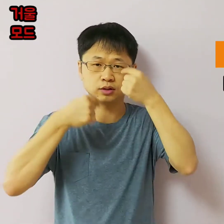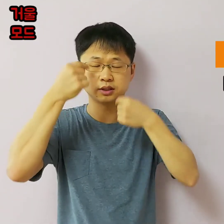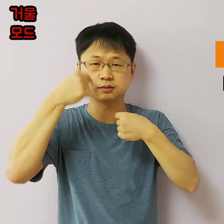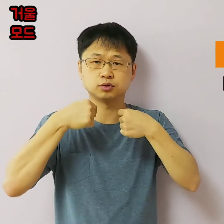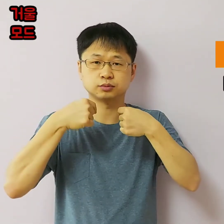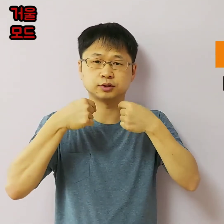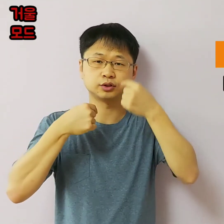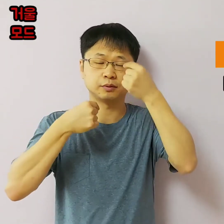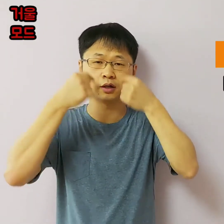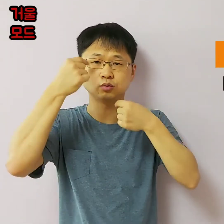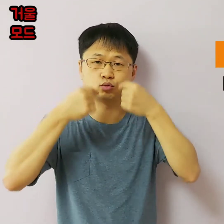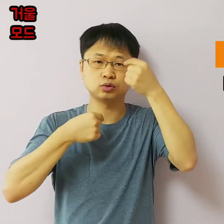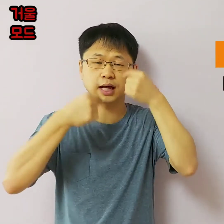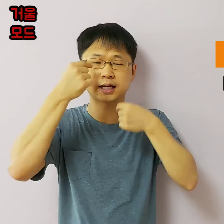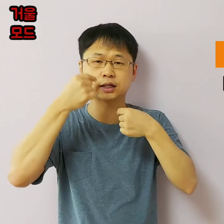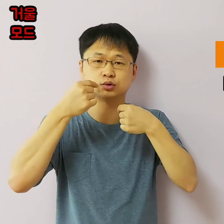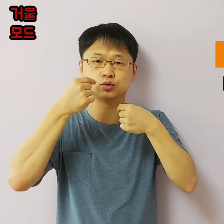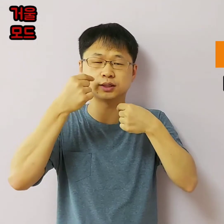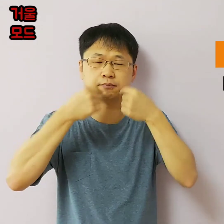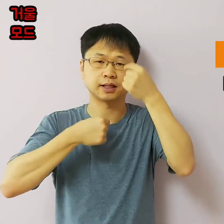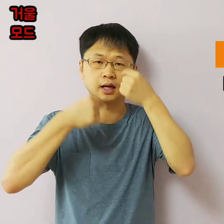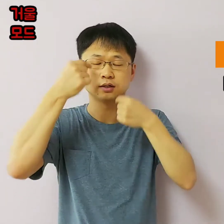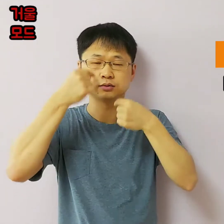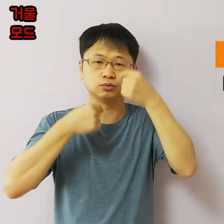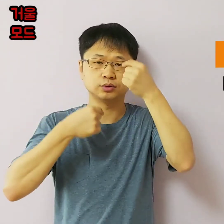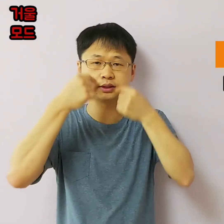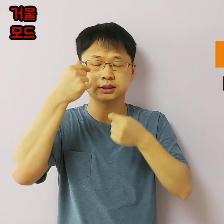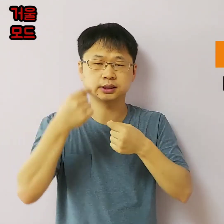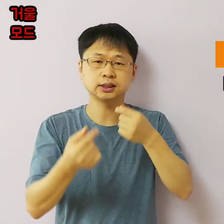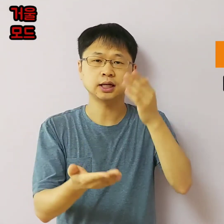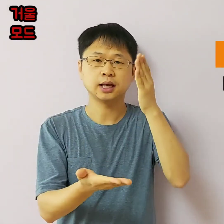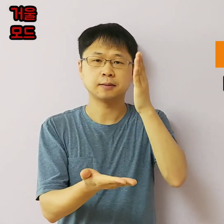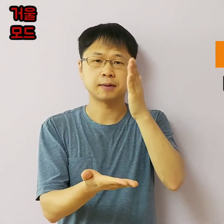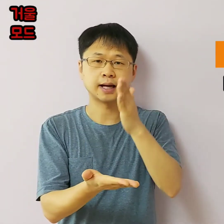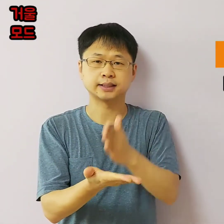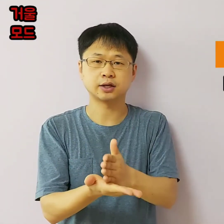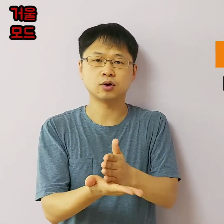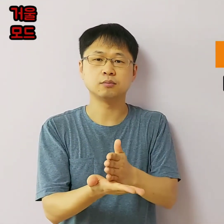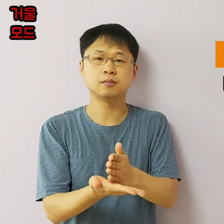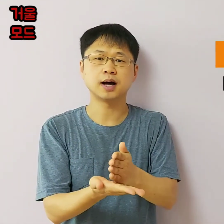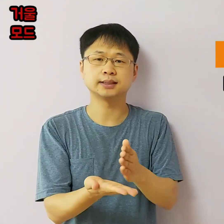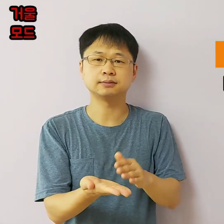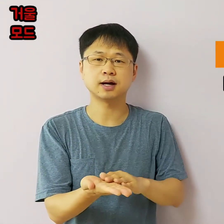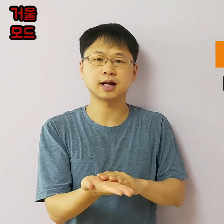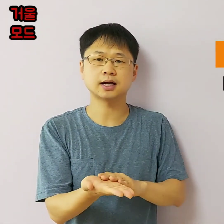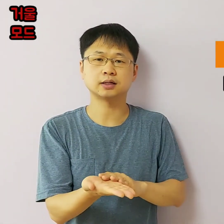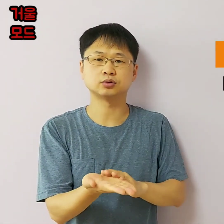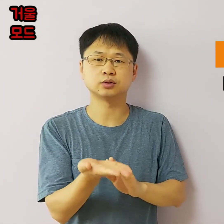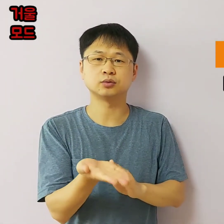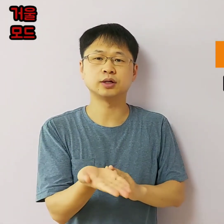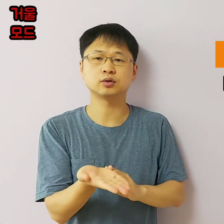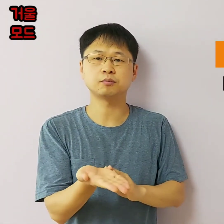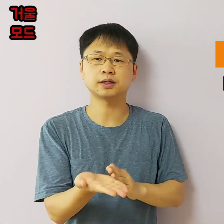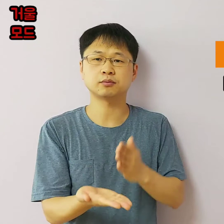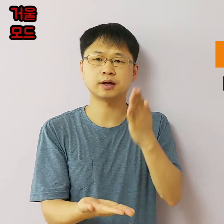흘리는 모습 해주시면 울다 라는 수어가 됩니다. 울지 마세요. 뭐뭐 하지 마라 라는 수어는 왼손바닥